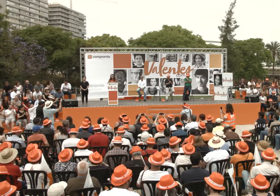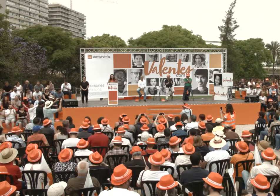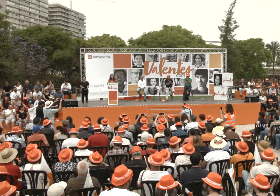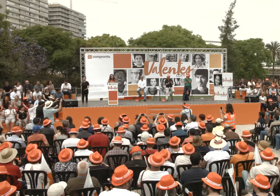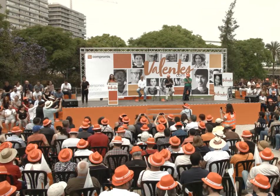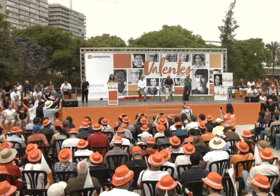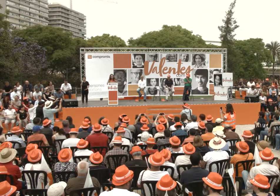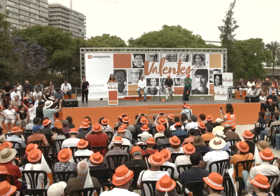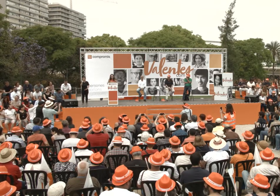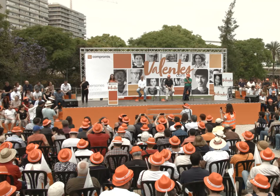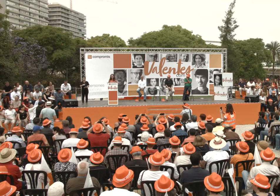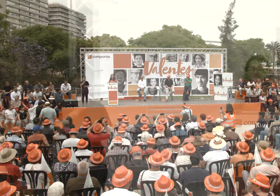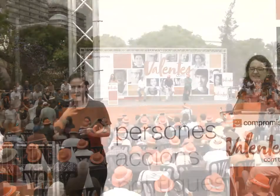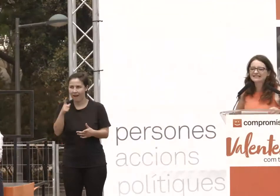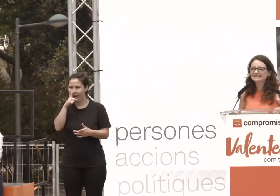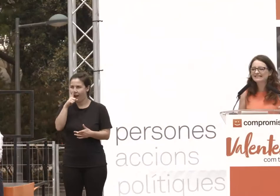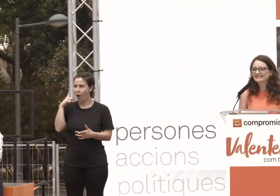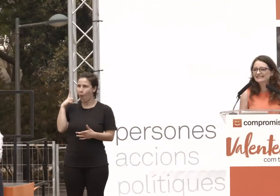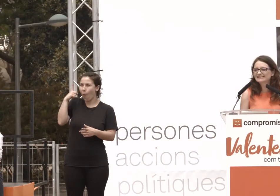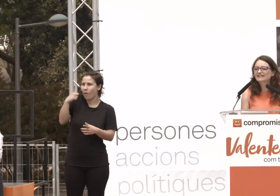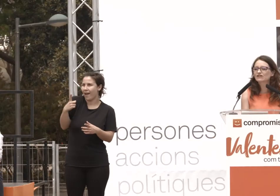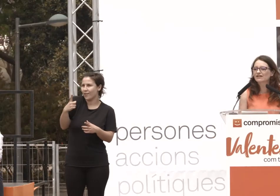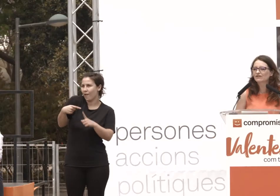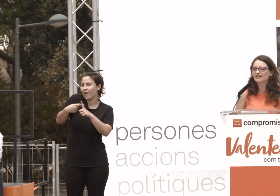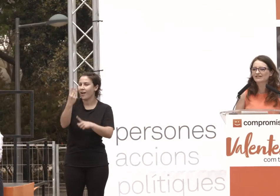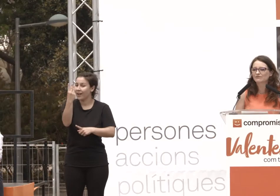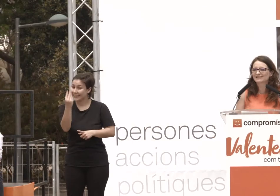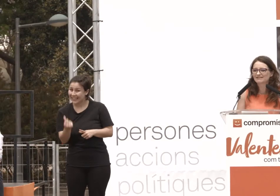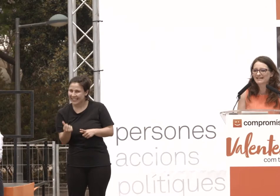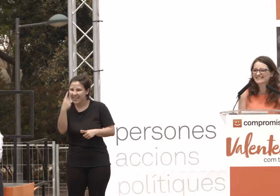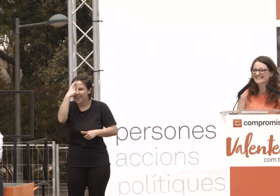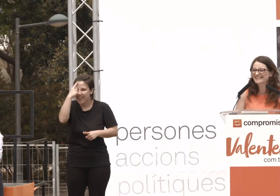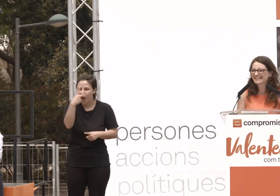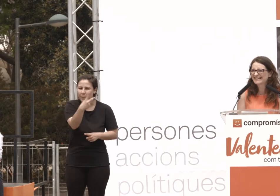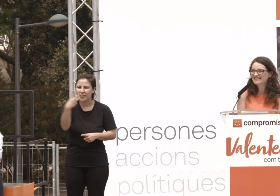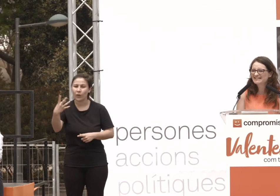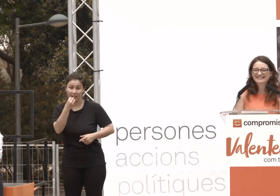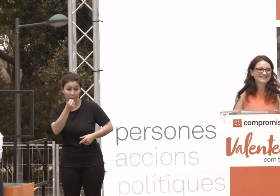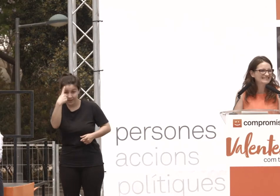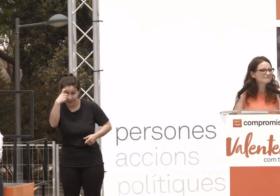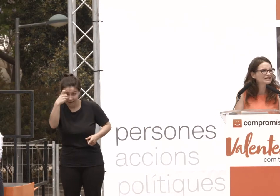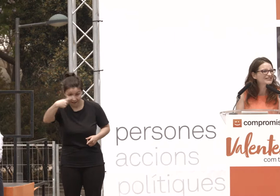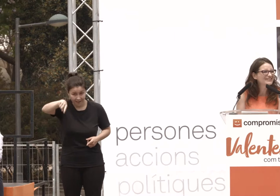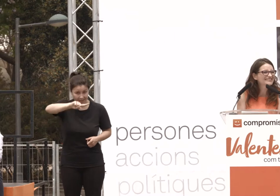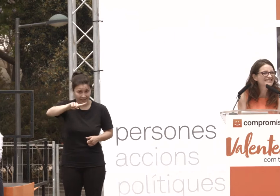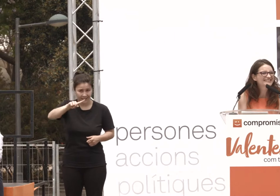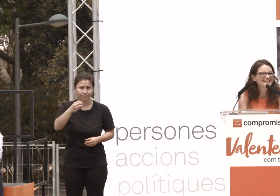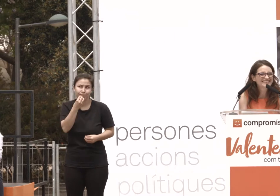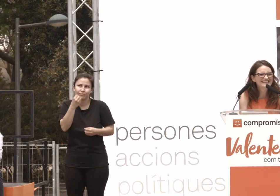Mireu, ara fa un any i tres dies, se'n recordeu del 24 de maig? Va ser